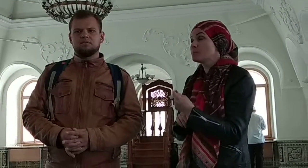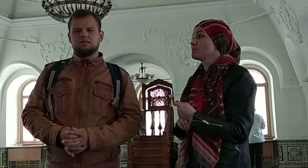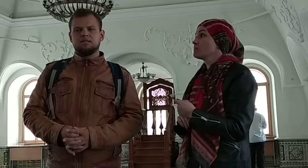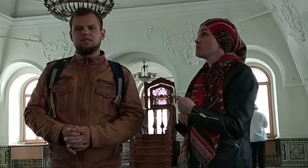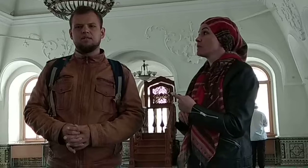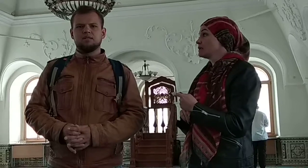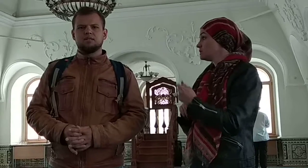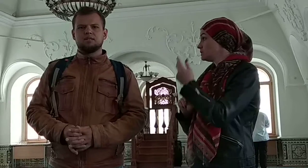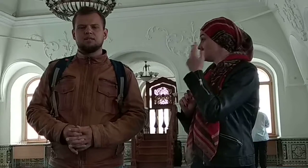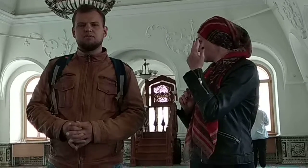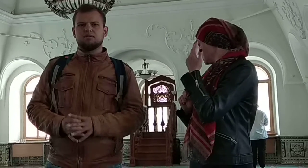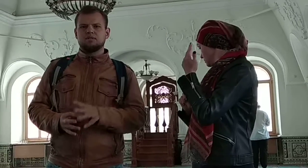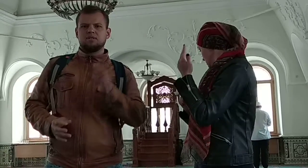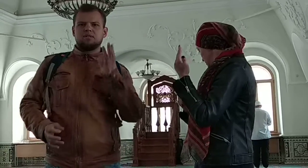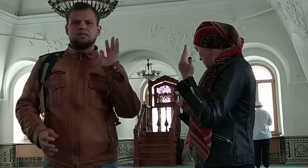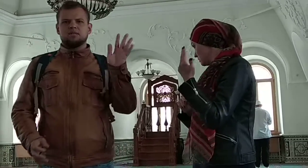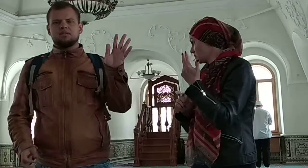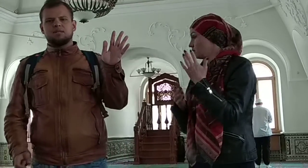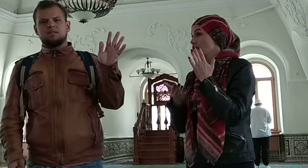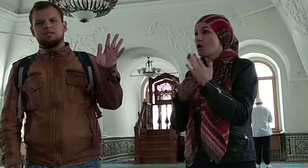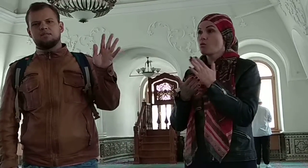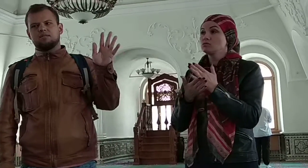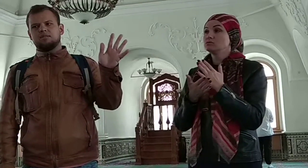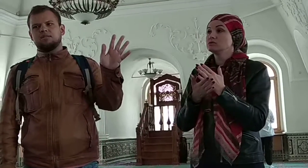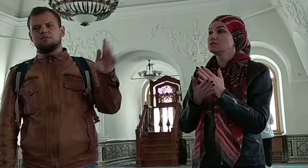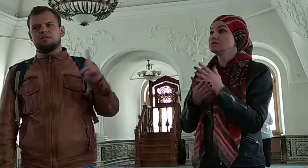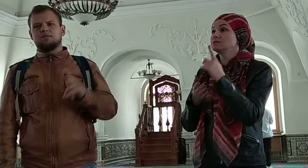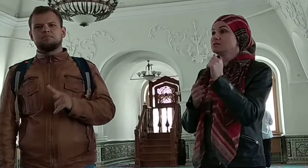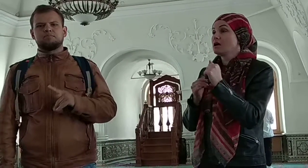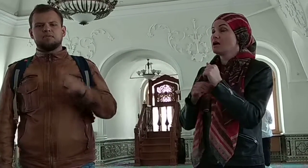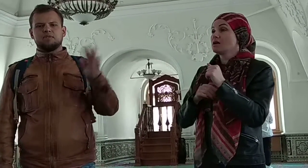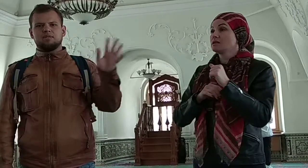12. Три из них находятся за территорией